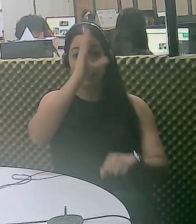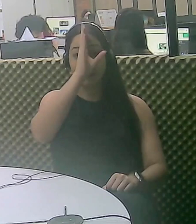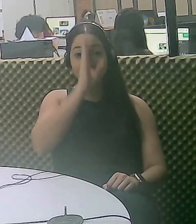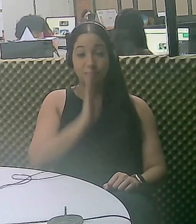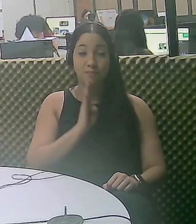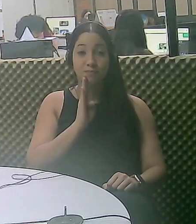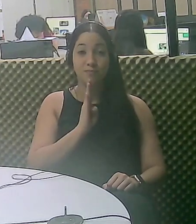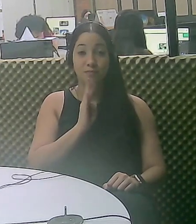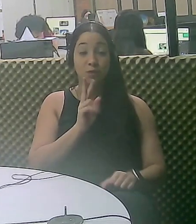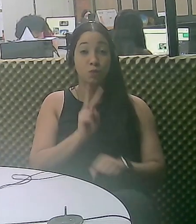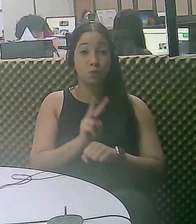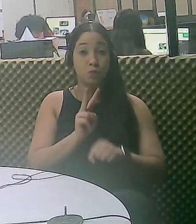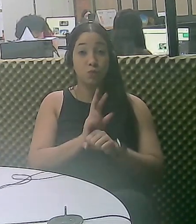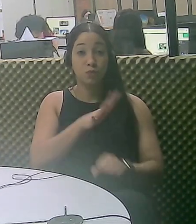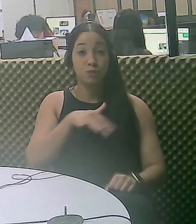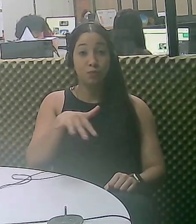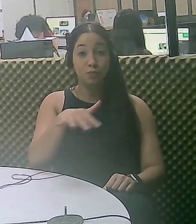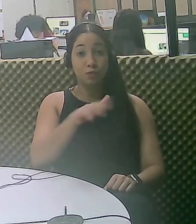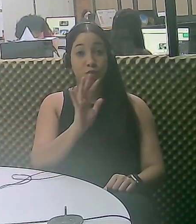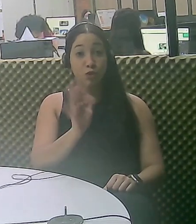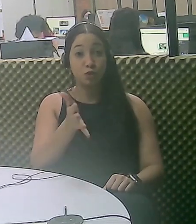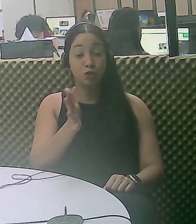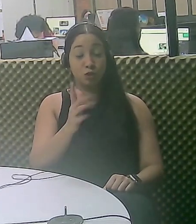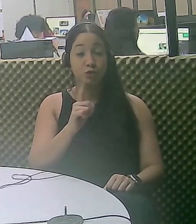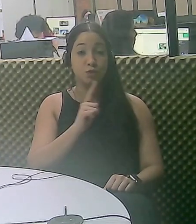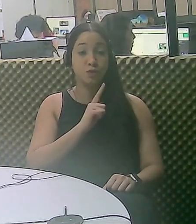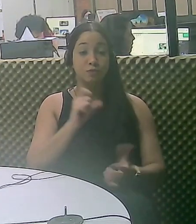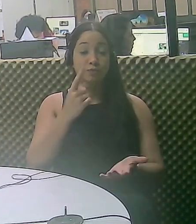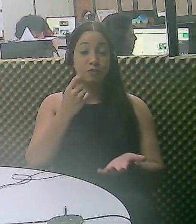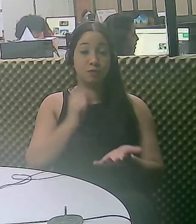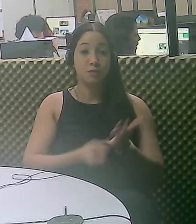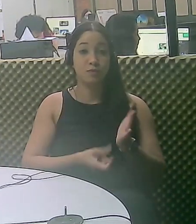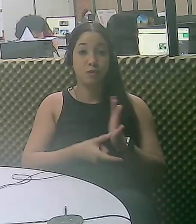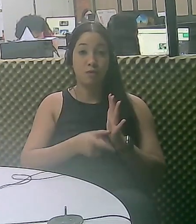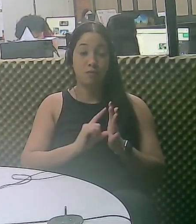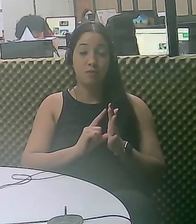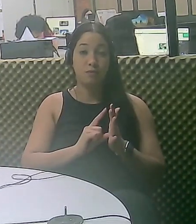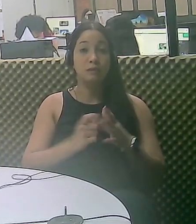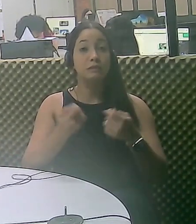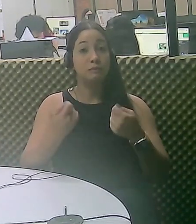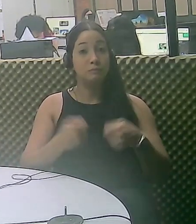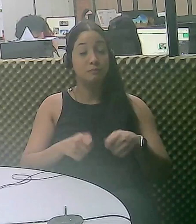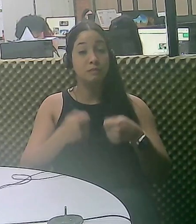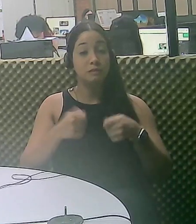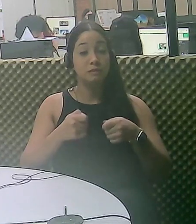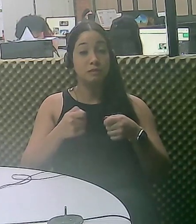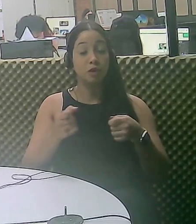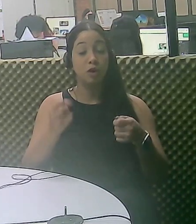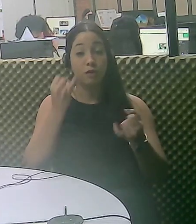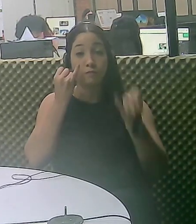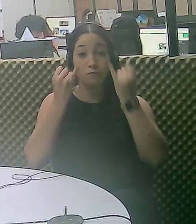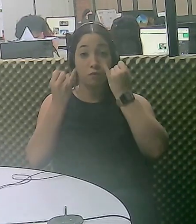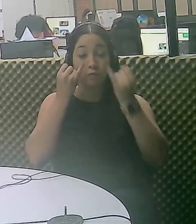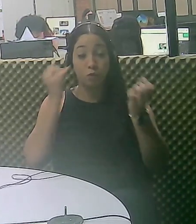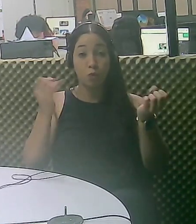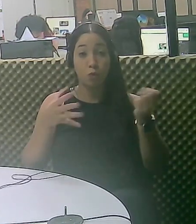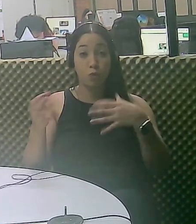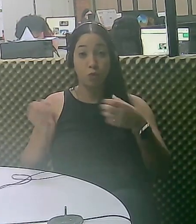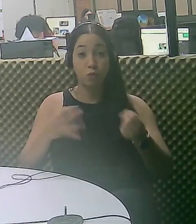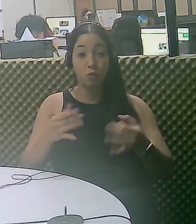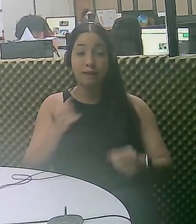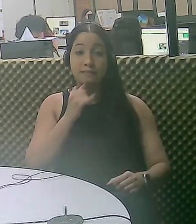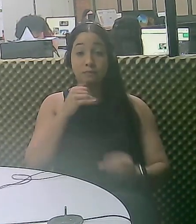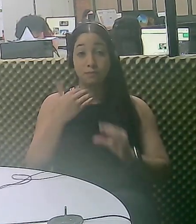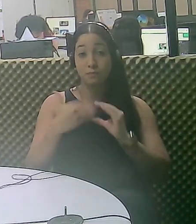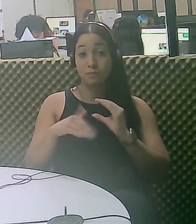gratuitas. Os tutores da região que já realizaram o cadastro dos animais precisam manter as informações atualizadas,